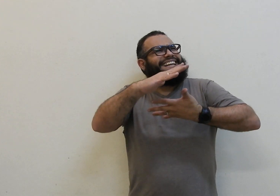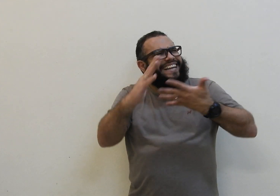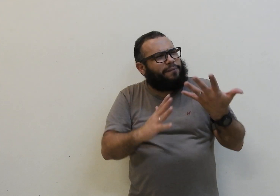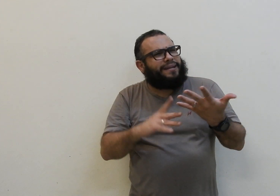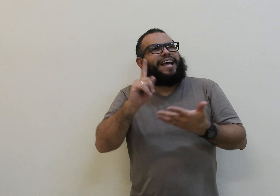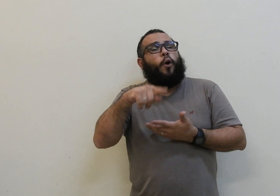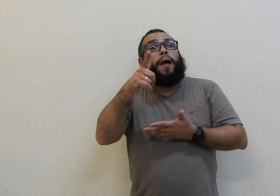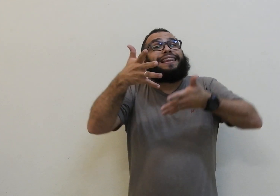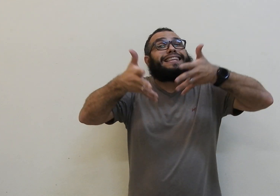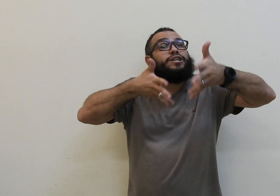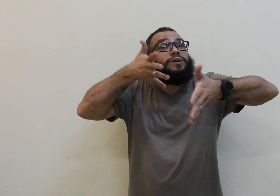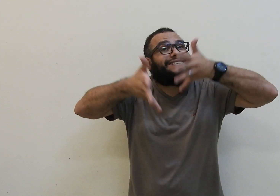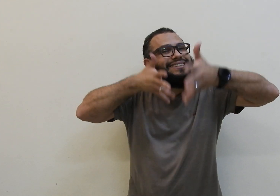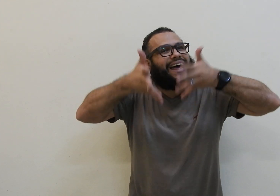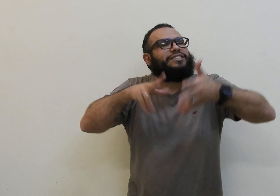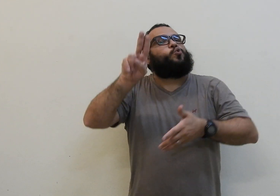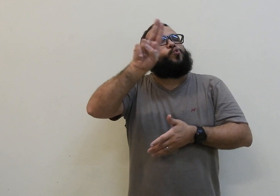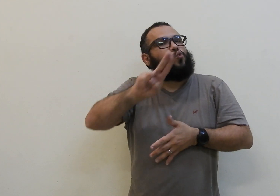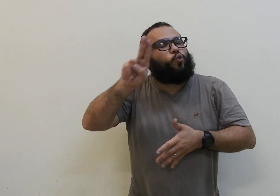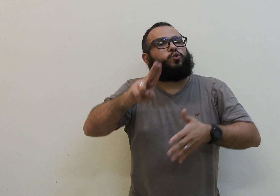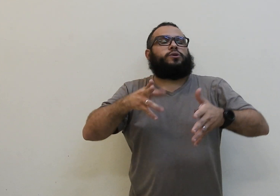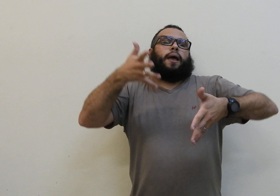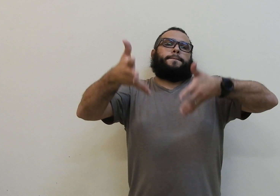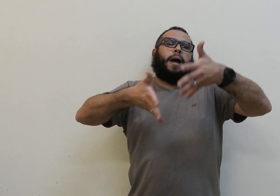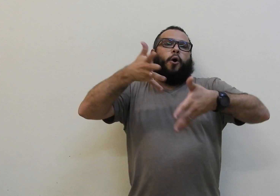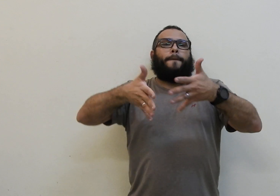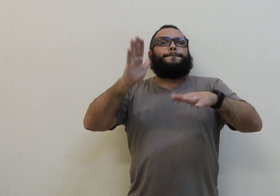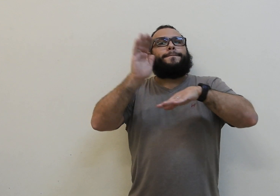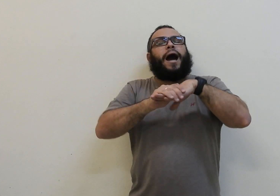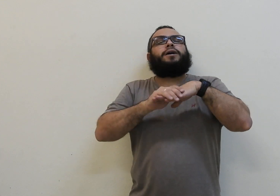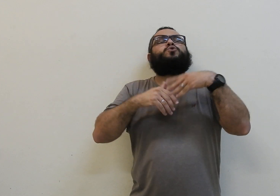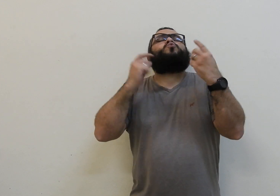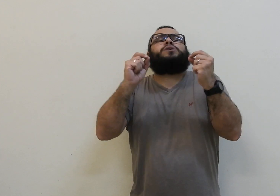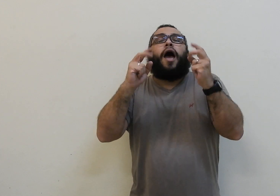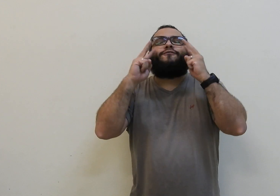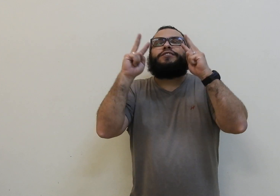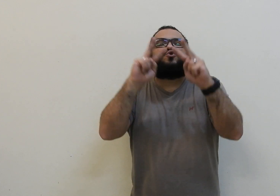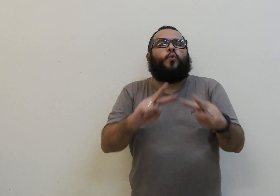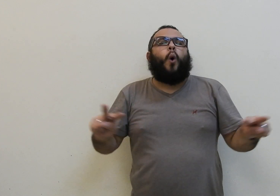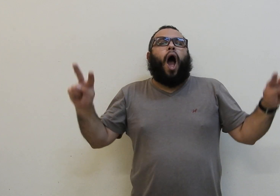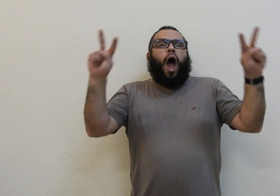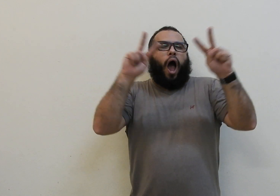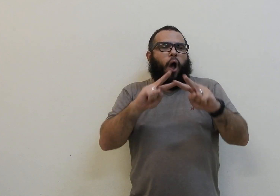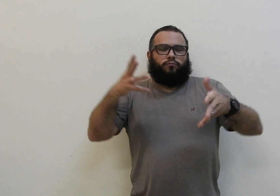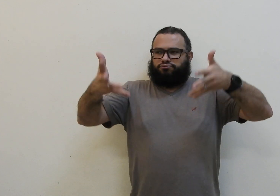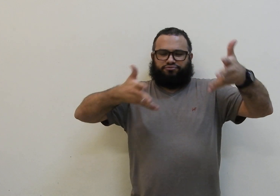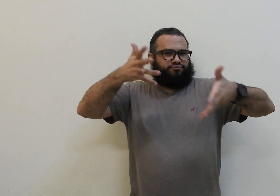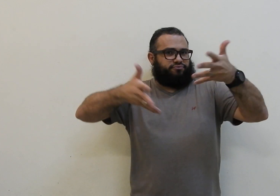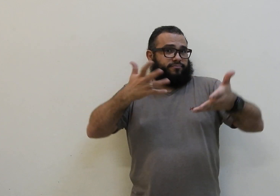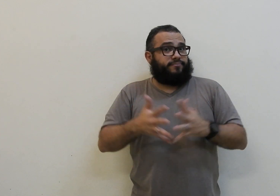sinais. Então já é o início, né, da disciplina, que vocês compreendam que a gente fala em língua de sinais, que essa